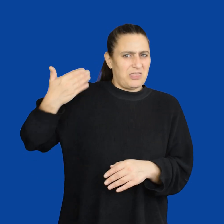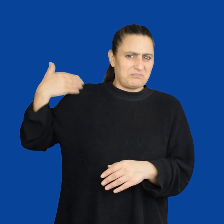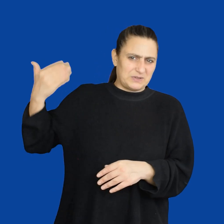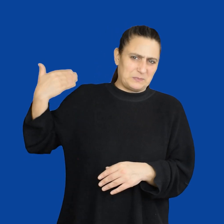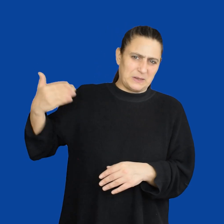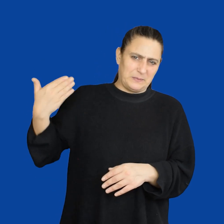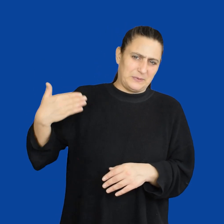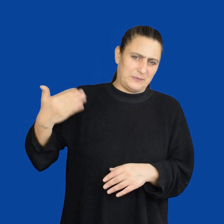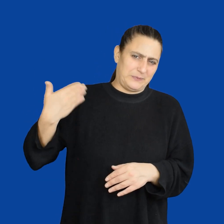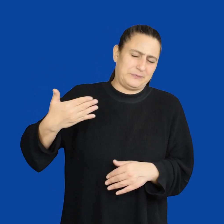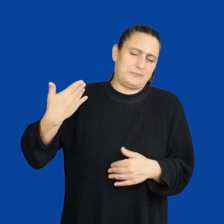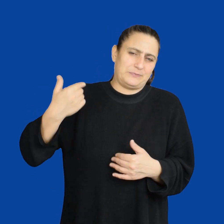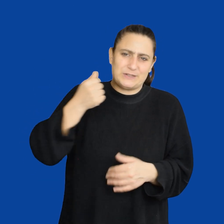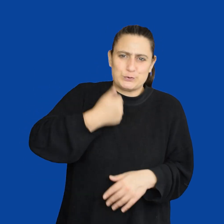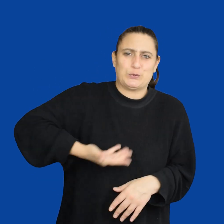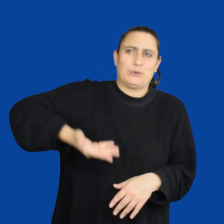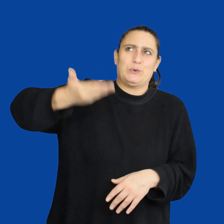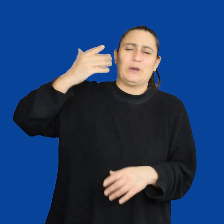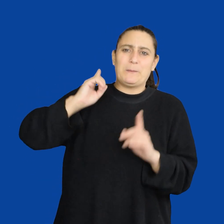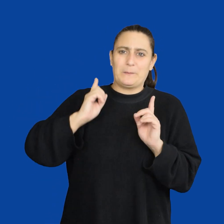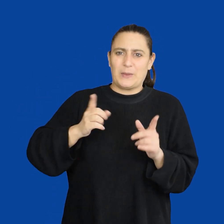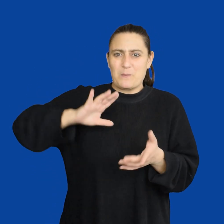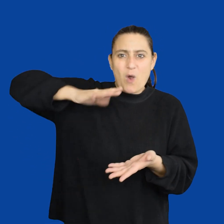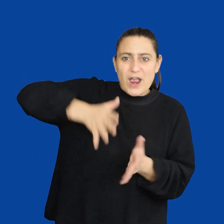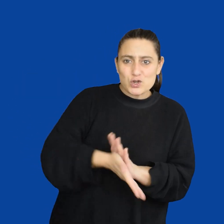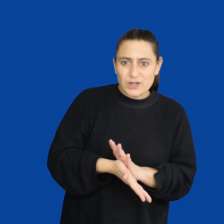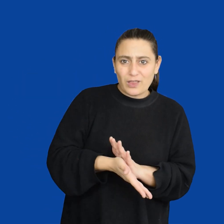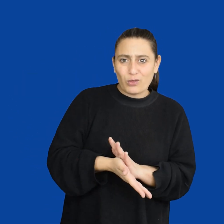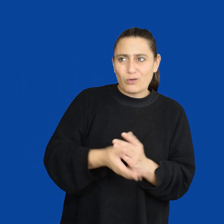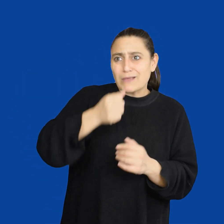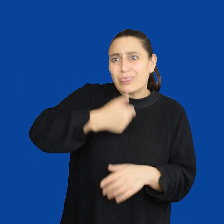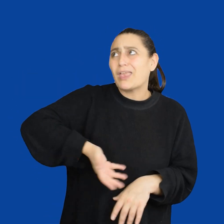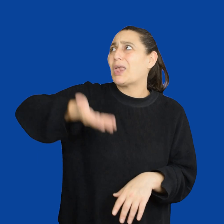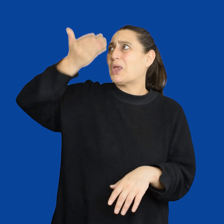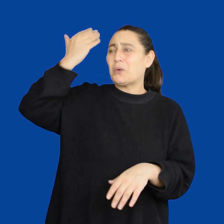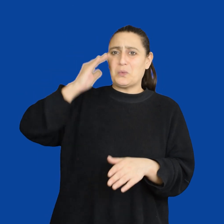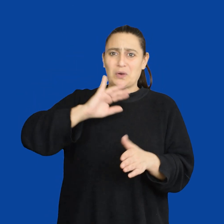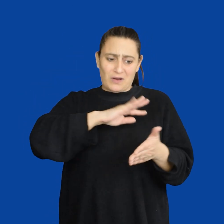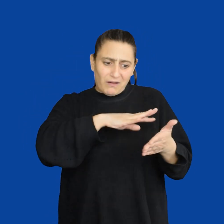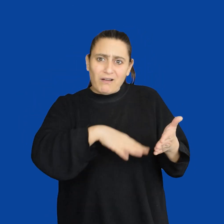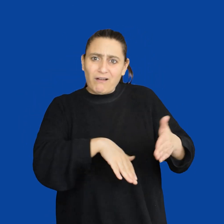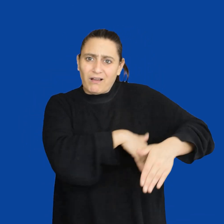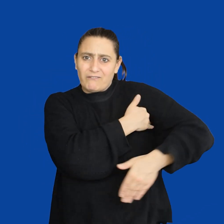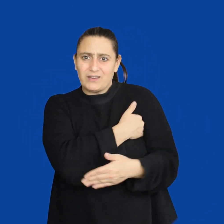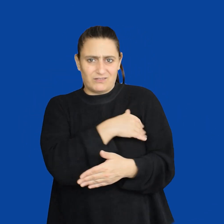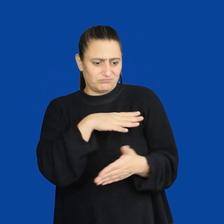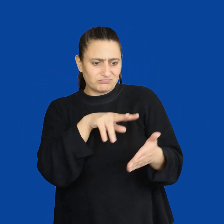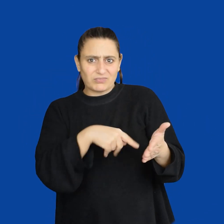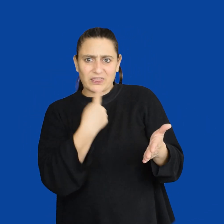referido, es una práctica casi inmemorial, al igual que el genocidio, cuya antigüedad está retratada incluso